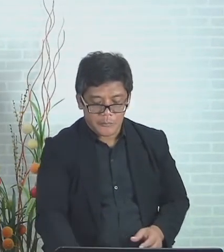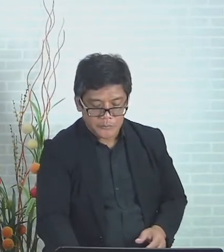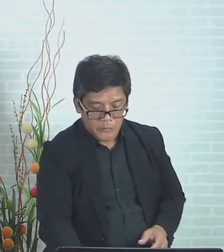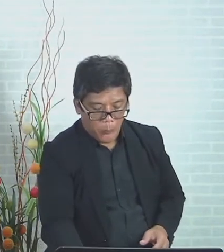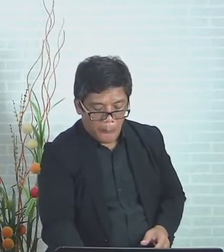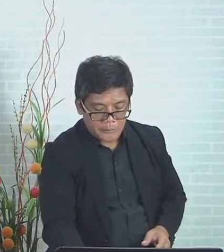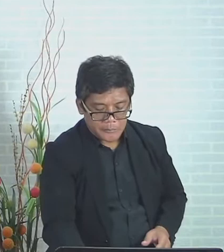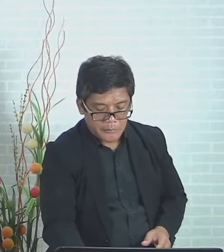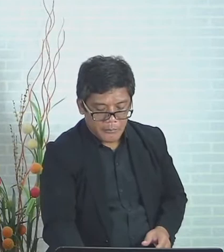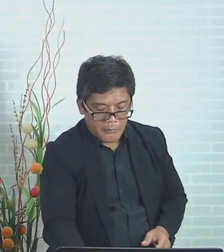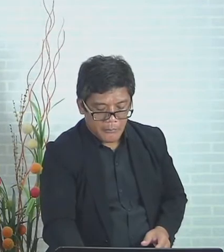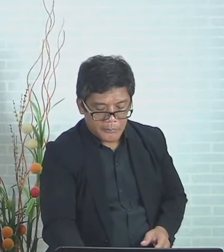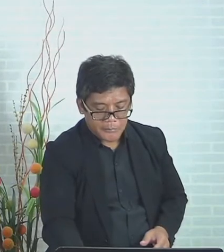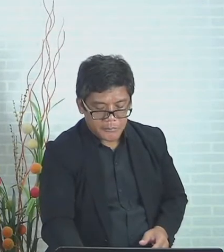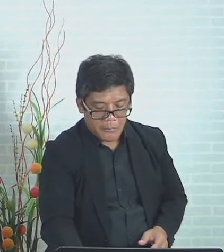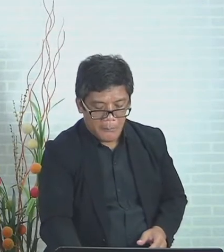hai